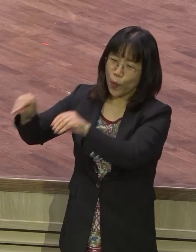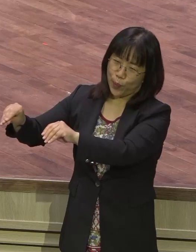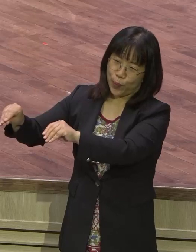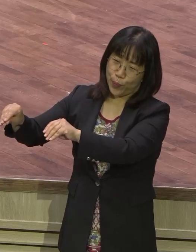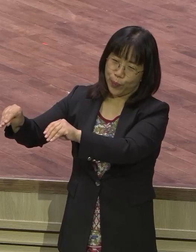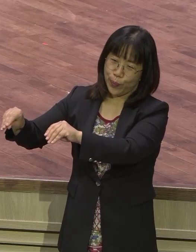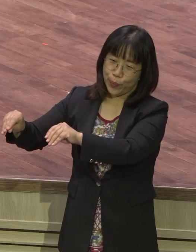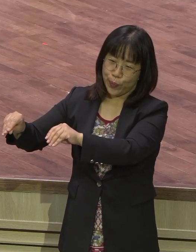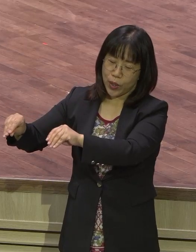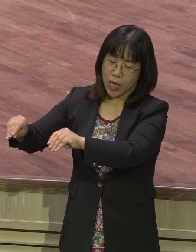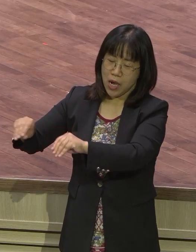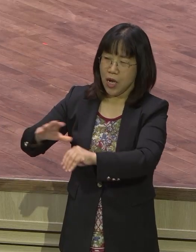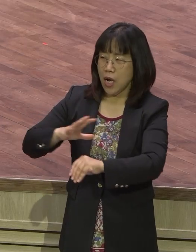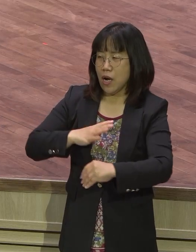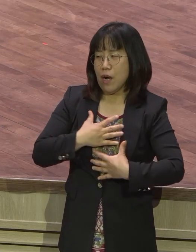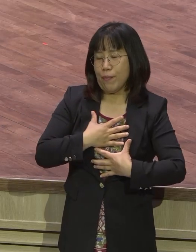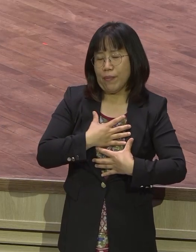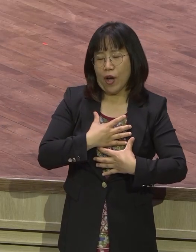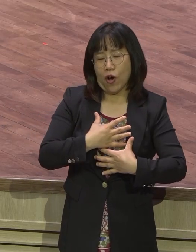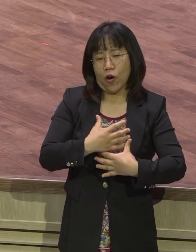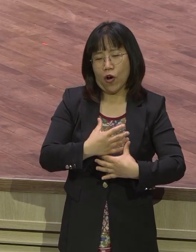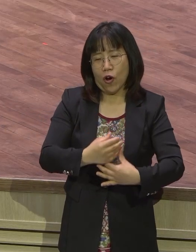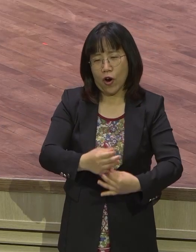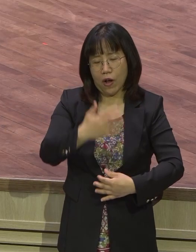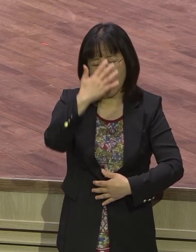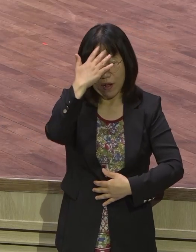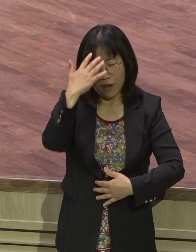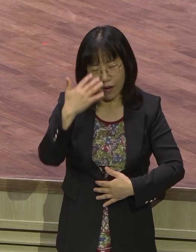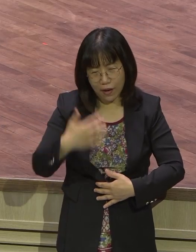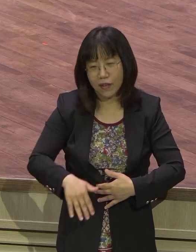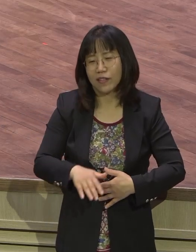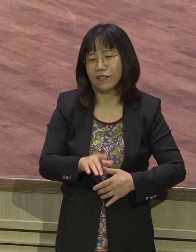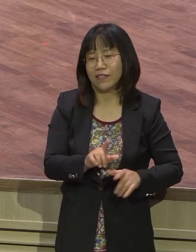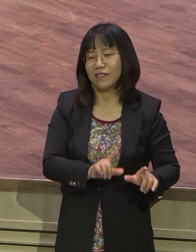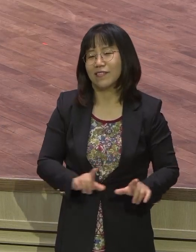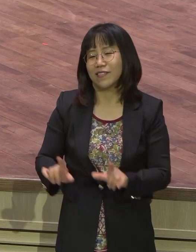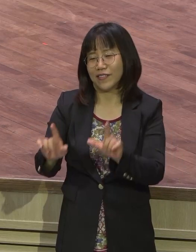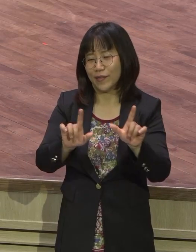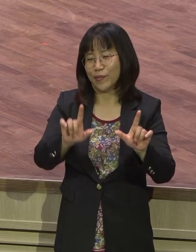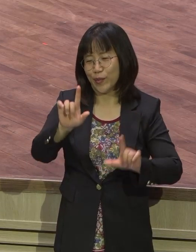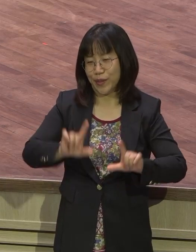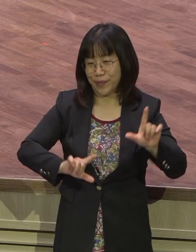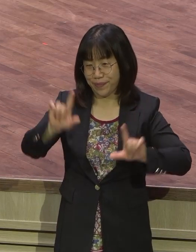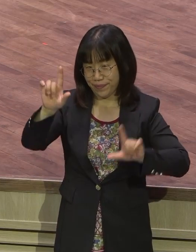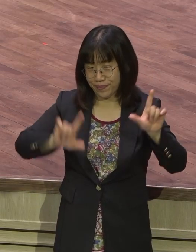이제 안정된 평화로운 상태가 되었다 라는 뜻이라는